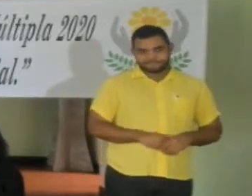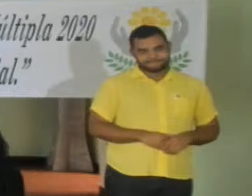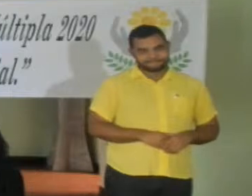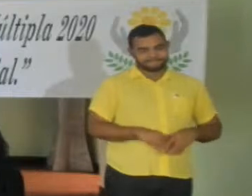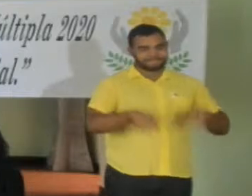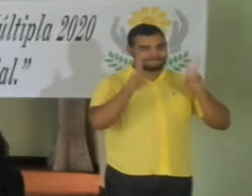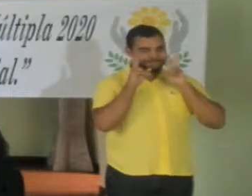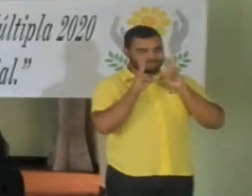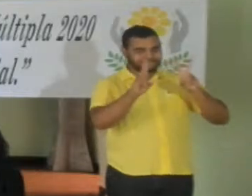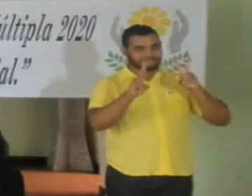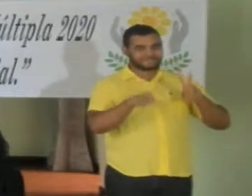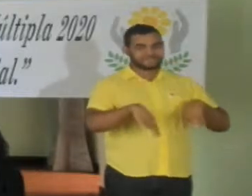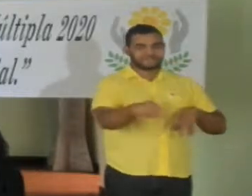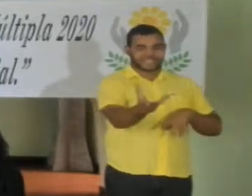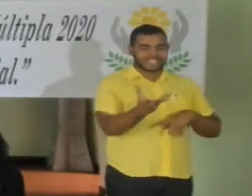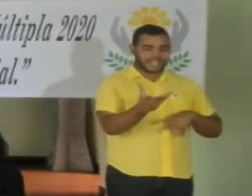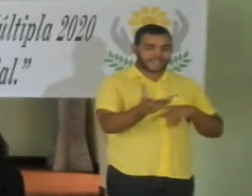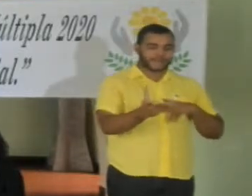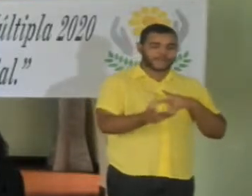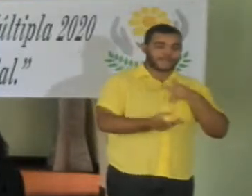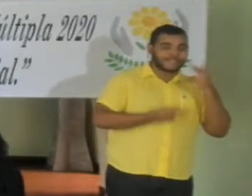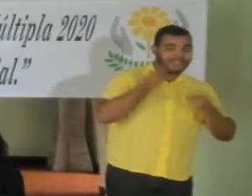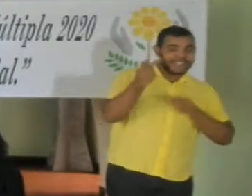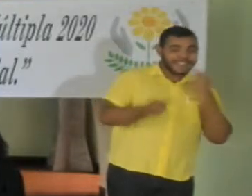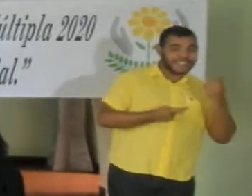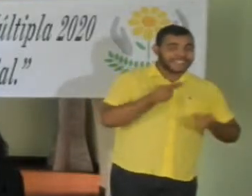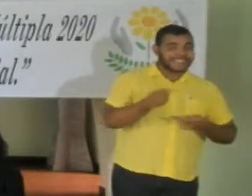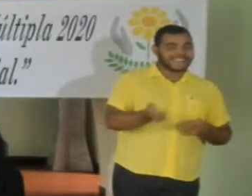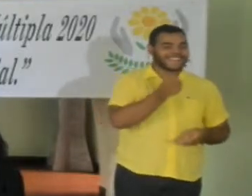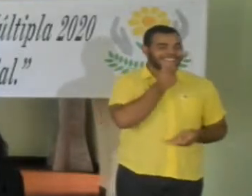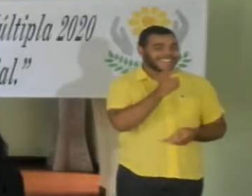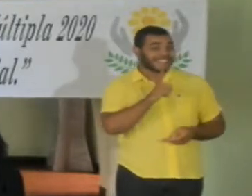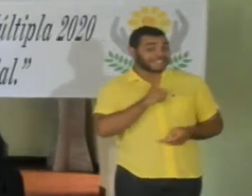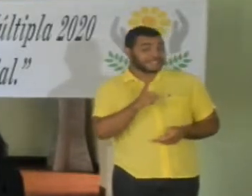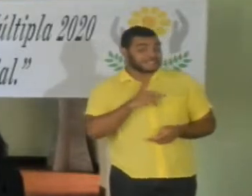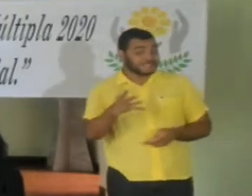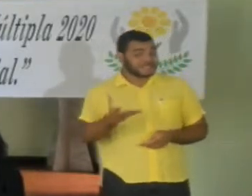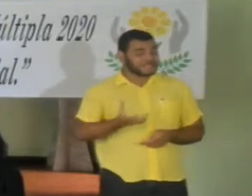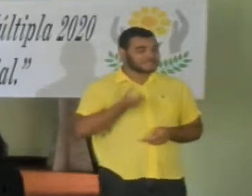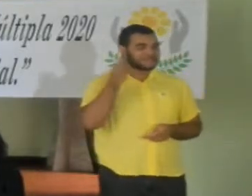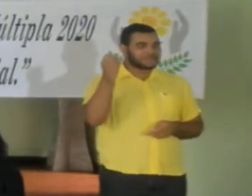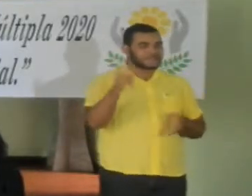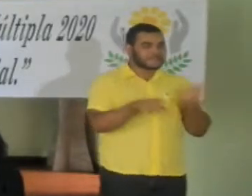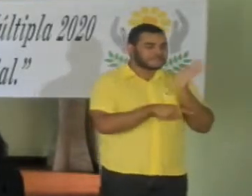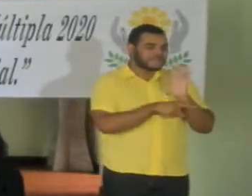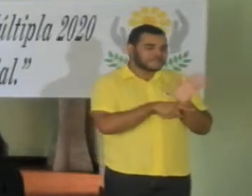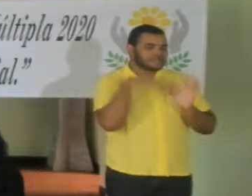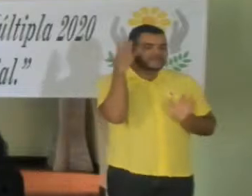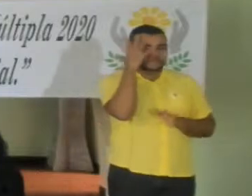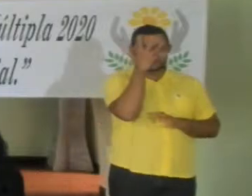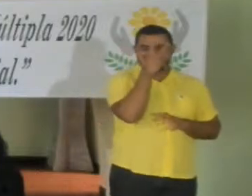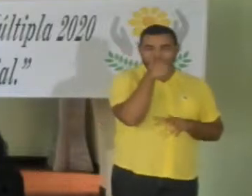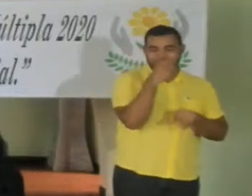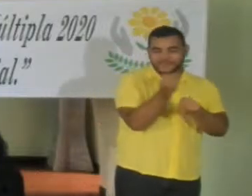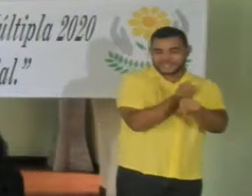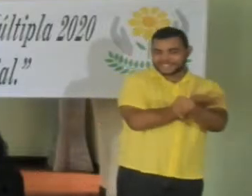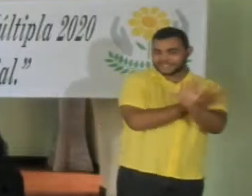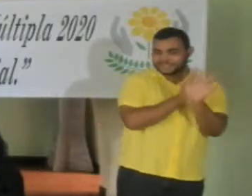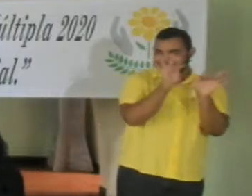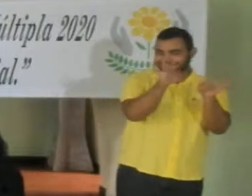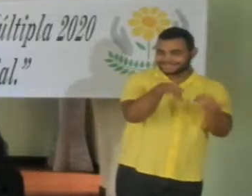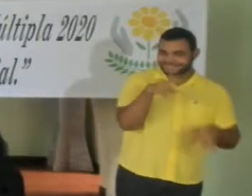Olha, quero dizer para vocês que ainda tem uma surpresinha, mais um vídeo muito tocante no final, tá?